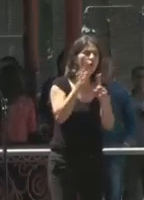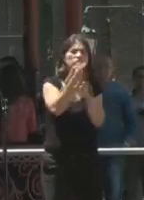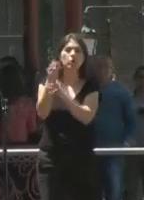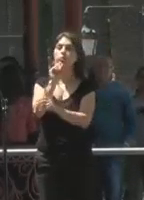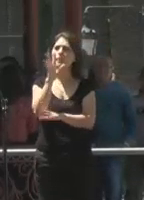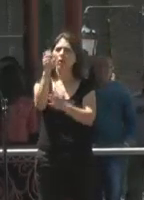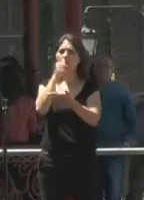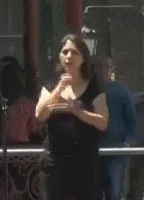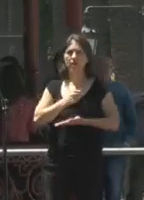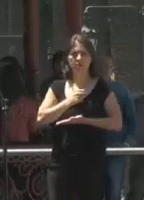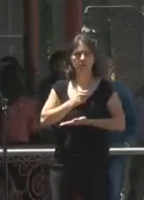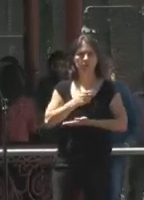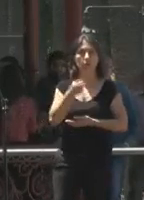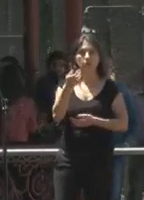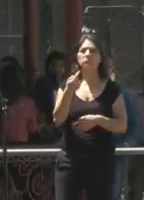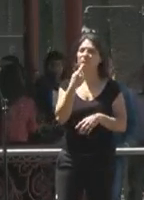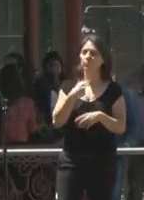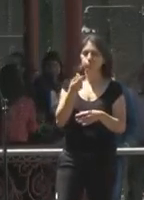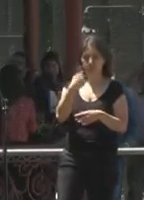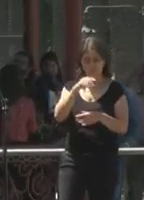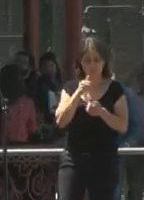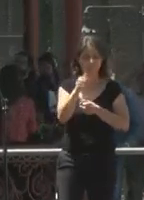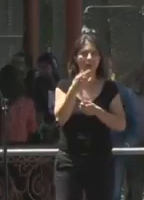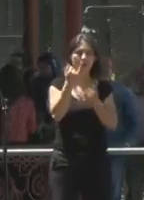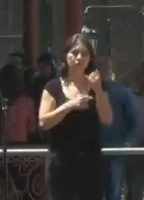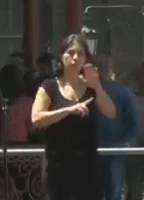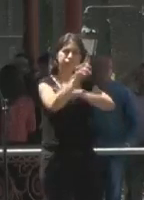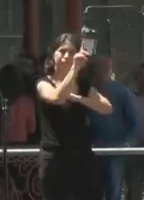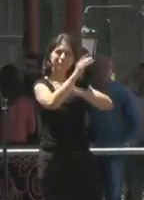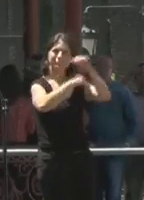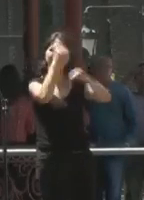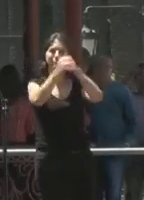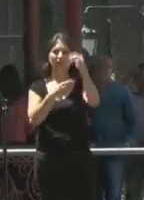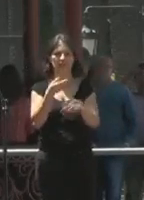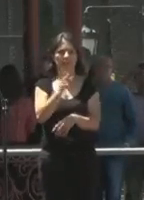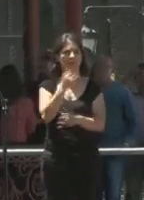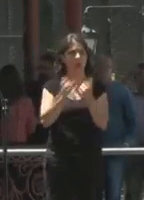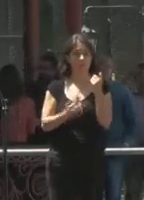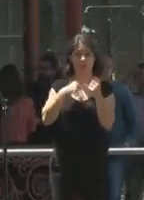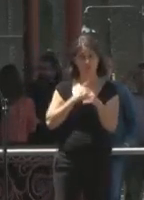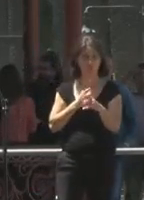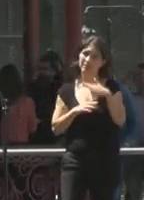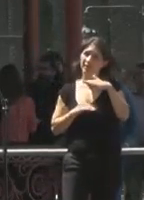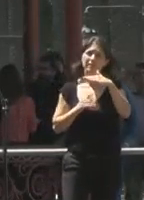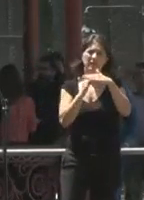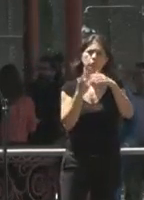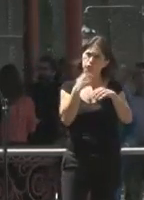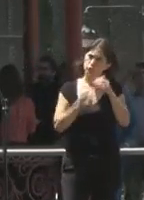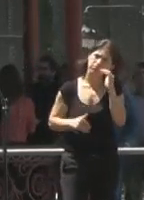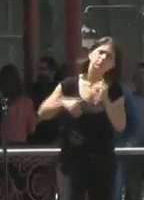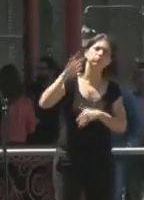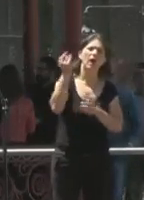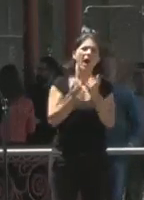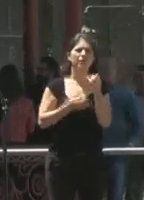una herencia. Vosotros heredaréis un país en el que podréis progresar, en el que podréis caminar más allá de lo que he caminado yo, en el que tendréis una vida sin